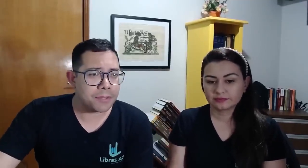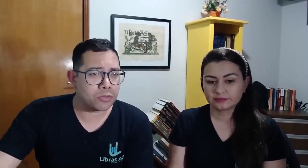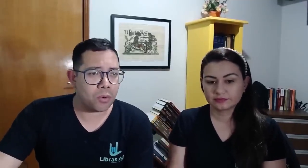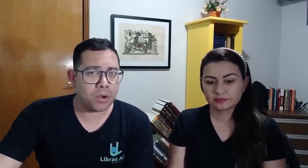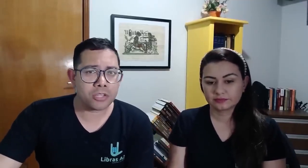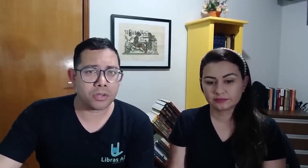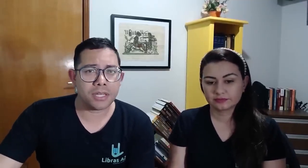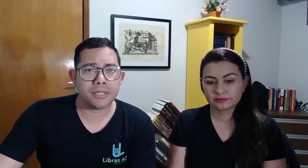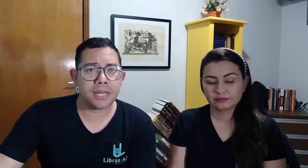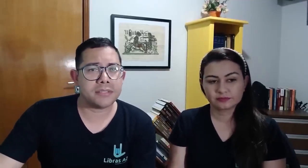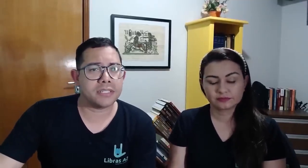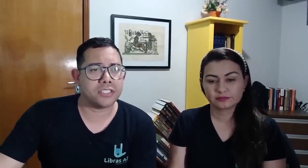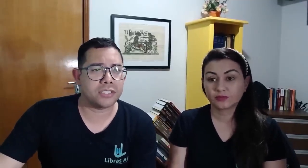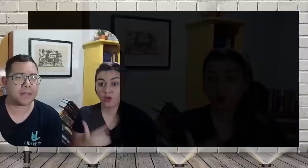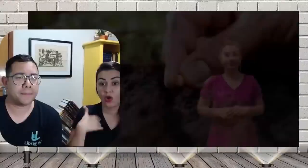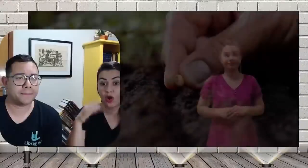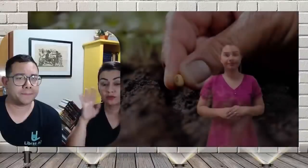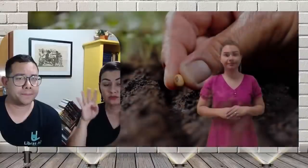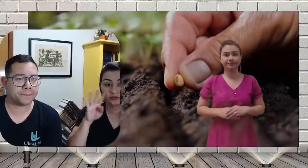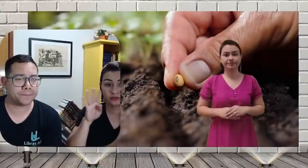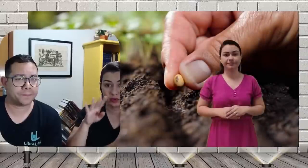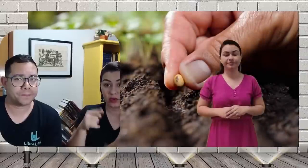pessoal, olha só que interessante, tá?